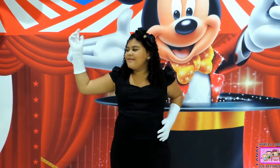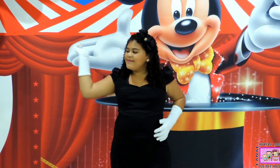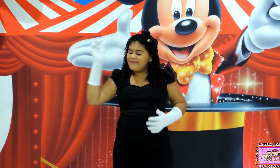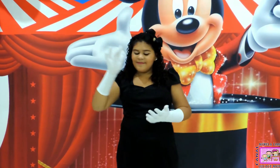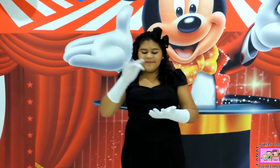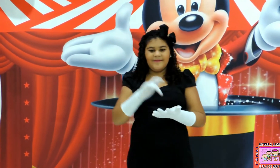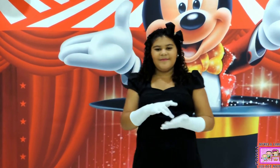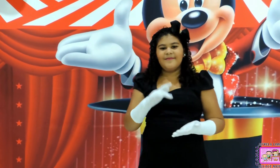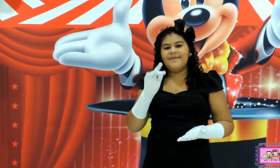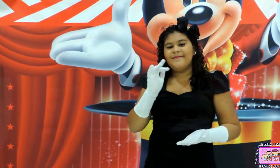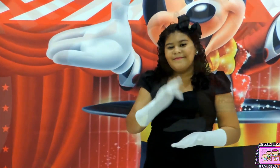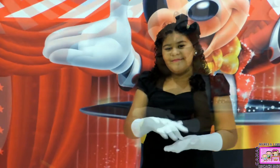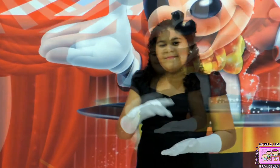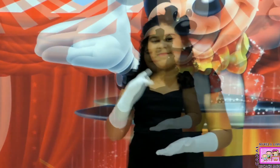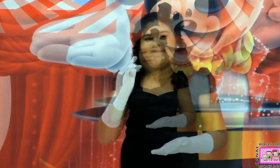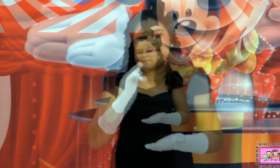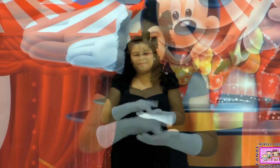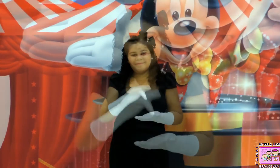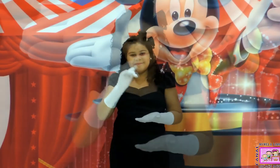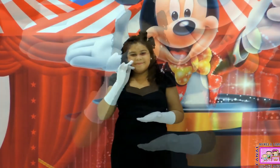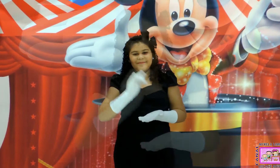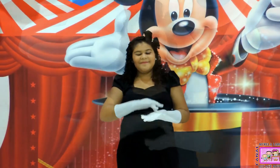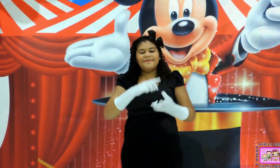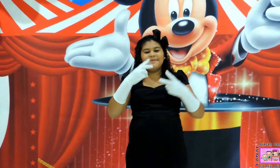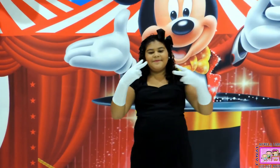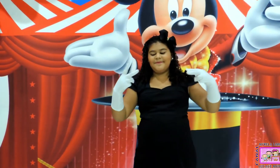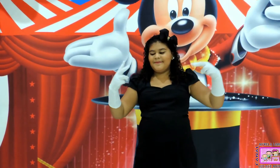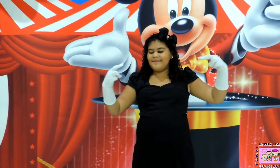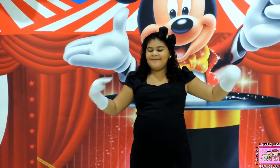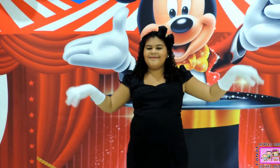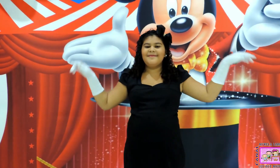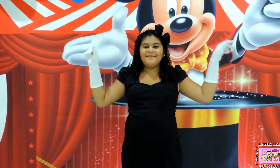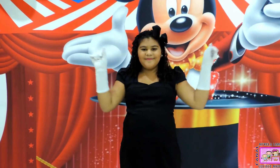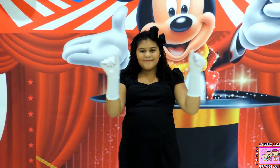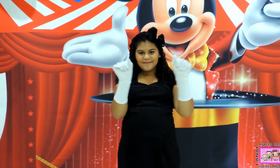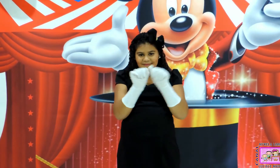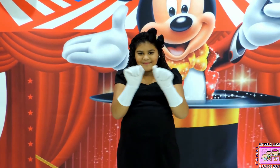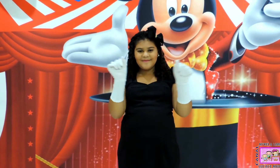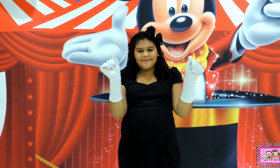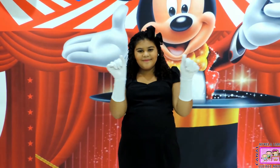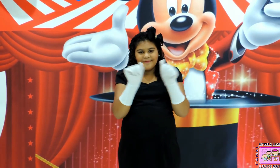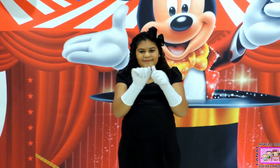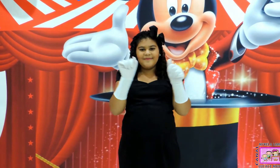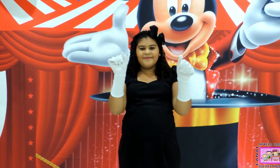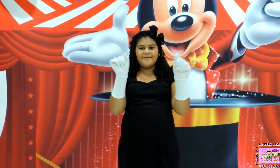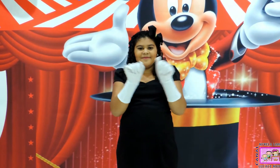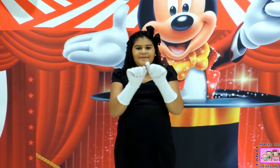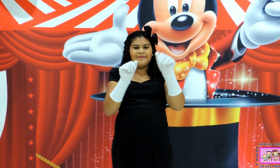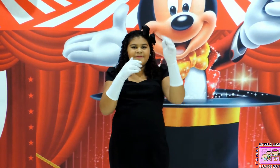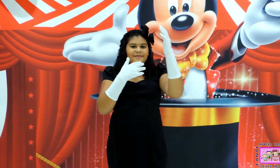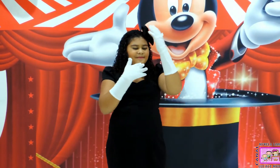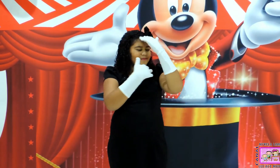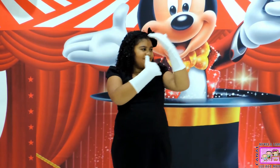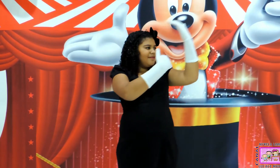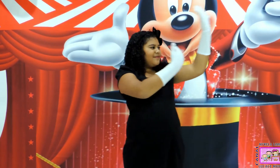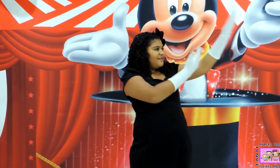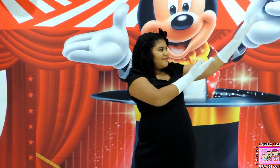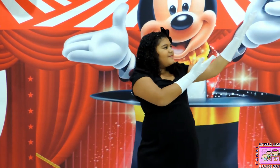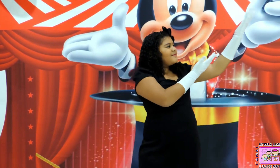a prova da existência do Senhor Cada passo que eu der seja oferta de